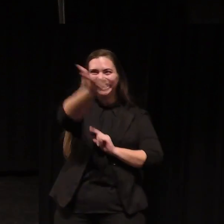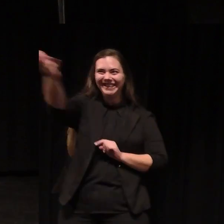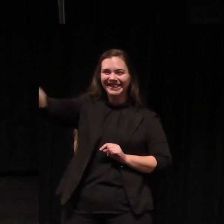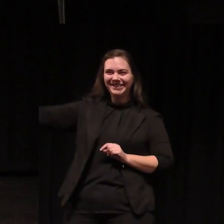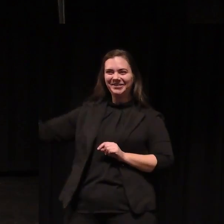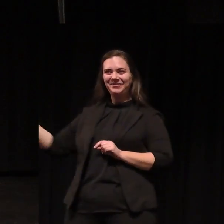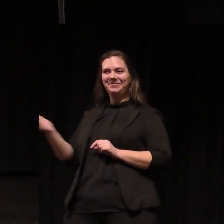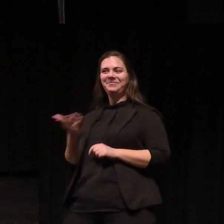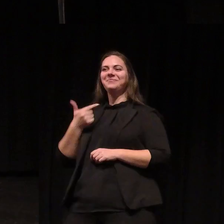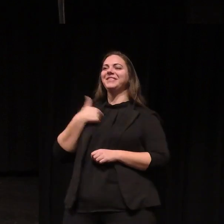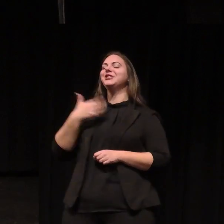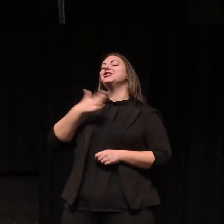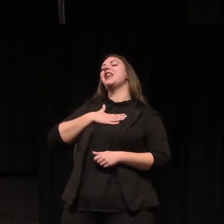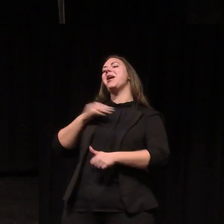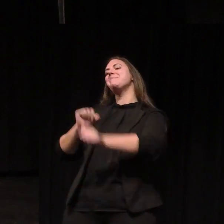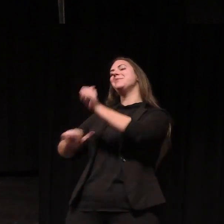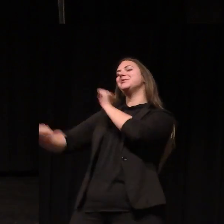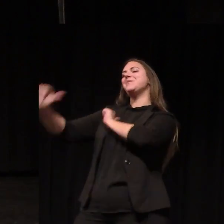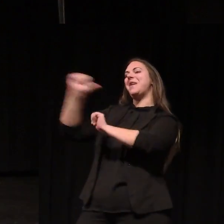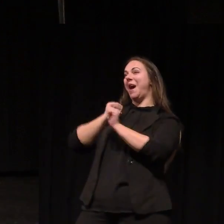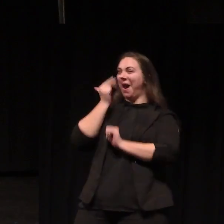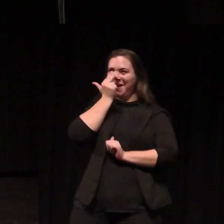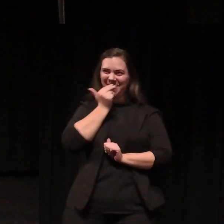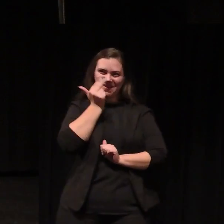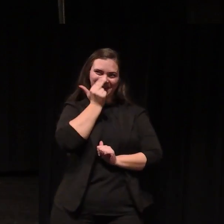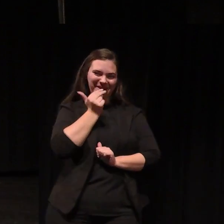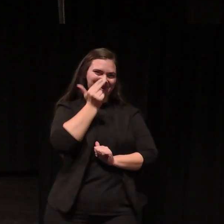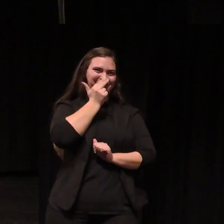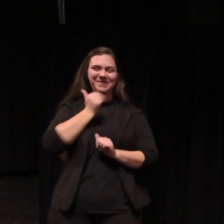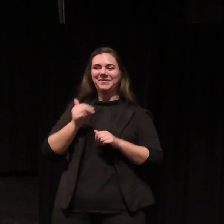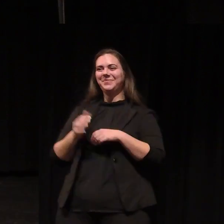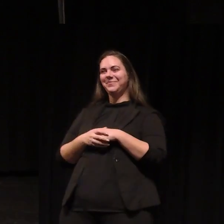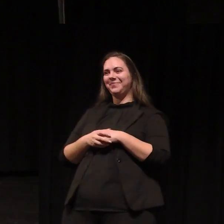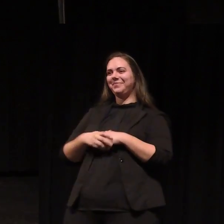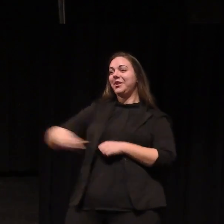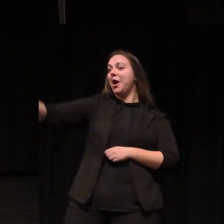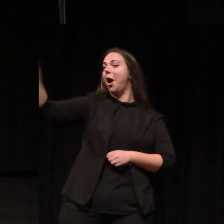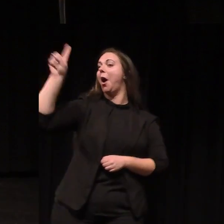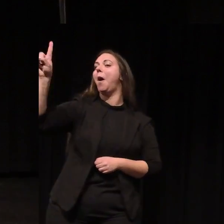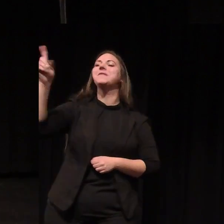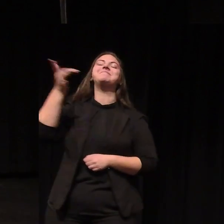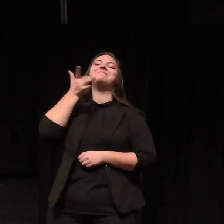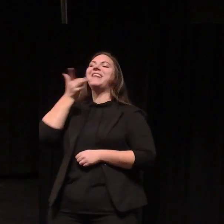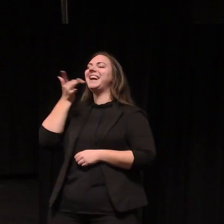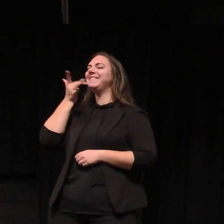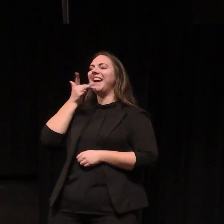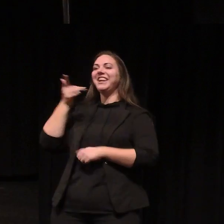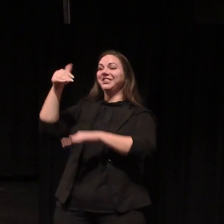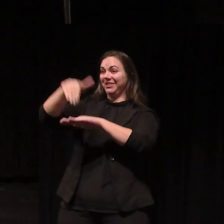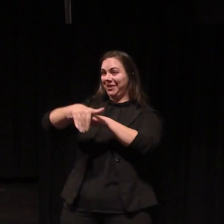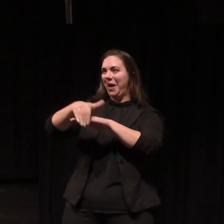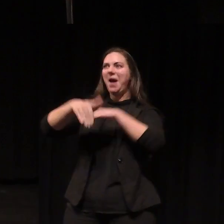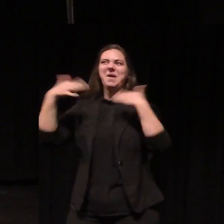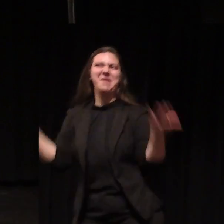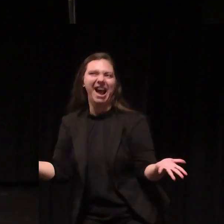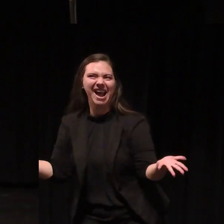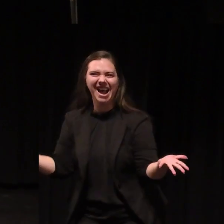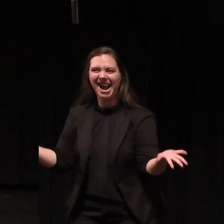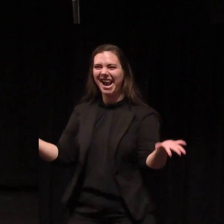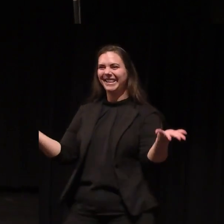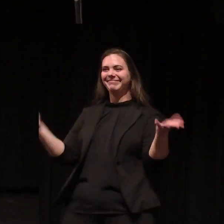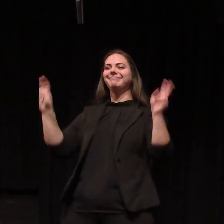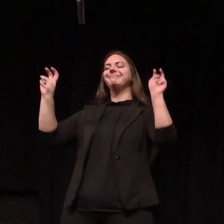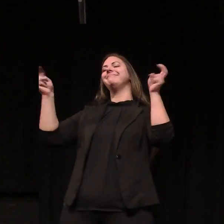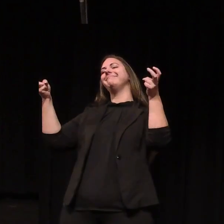histoires drôles. Et puis, j'en ai une de mes favorites que j'aimerais vous raconter ce soir. Ça s'appelle La